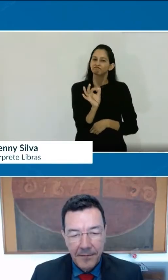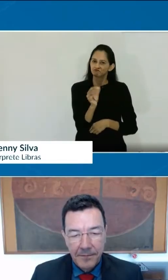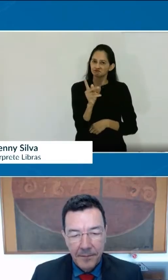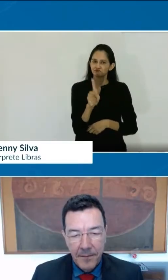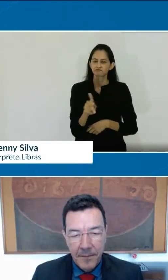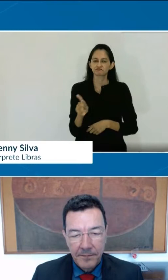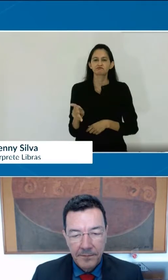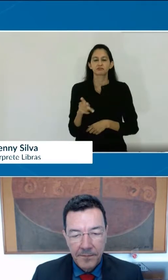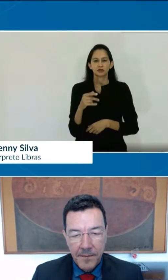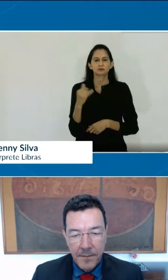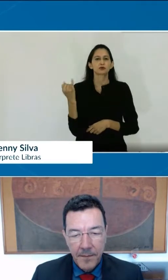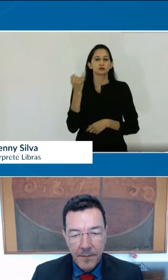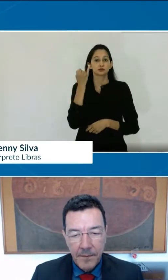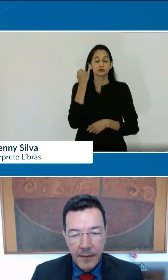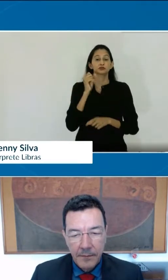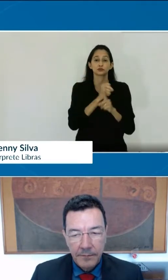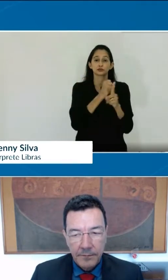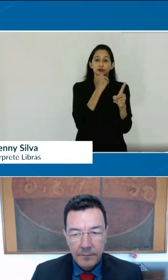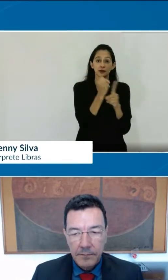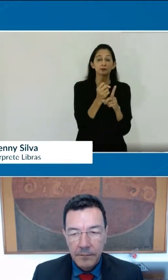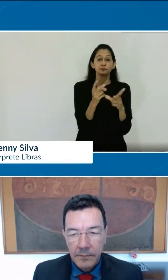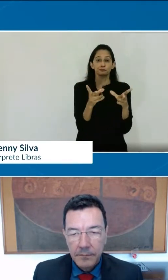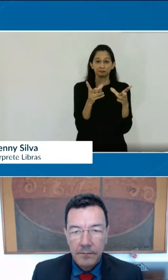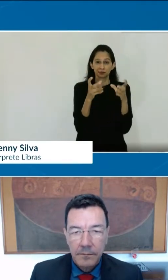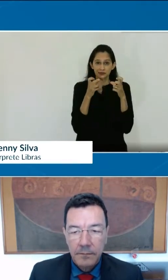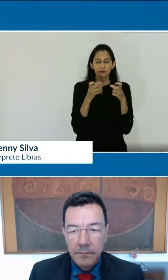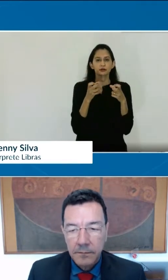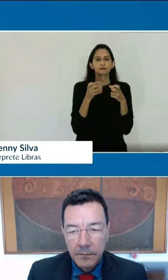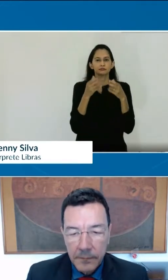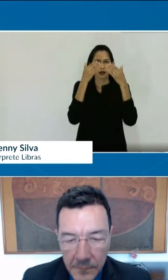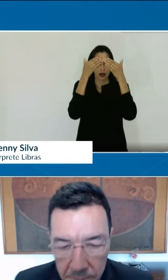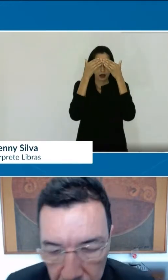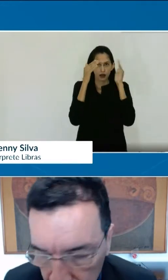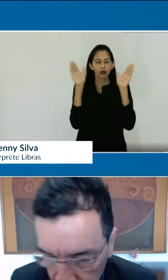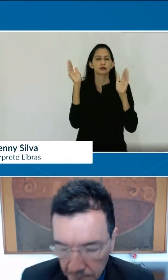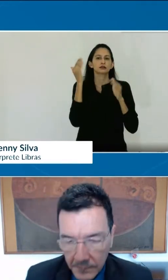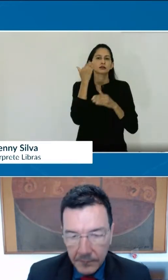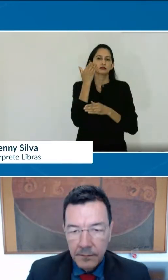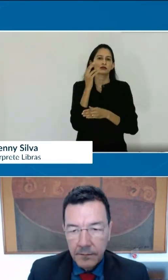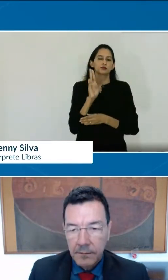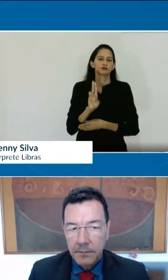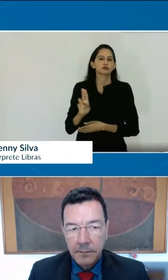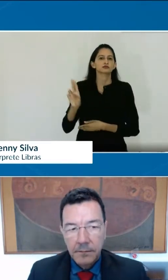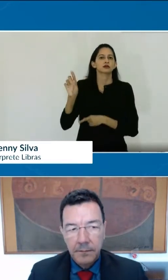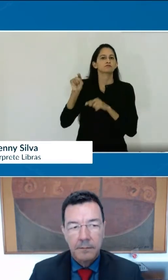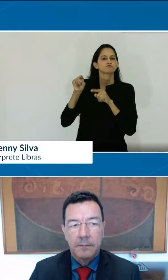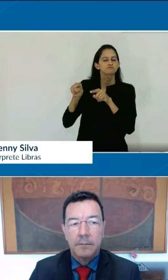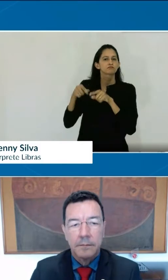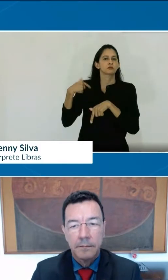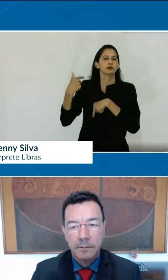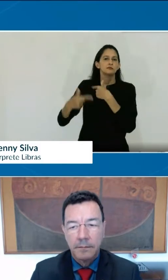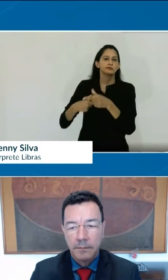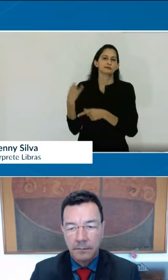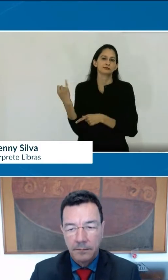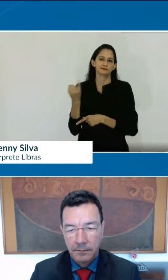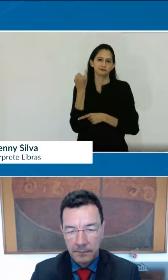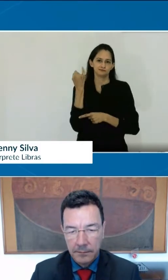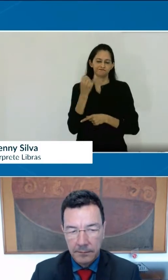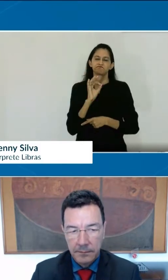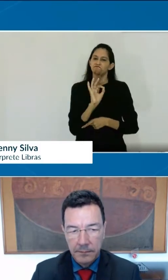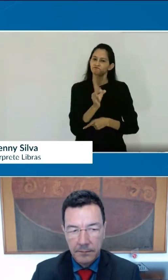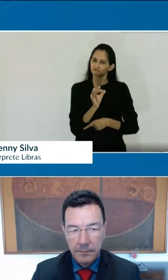da população perceber, de estarmos cada vez mais abertos e mais próximos também para ver a importância das universidades, com